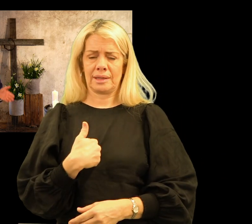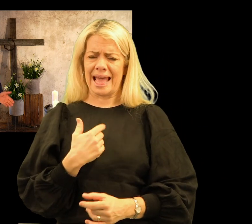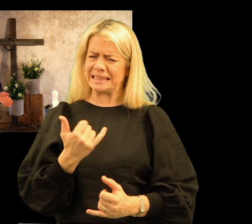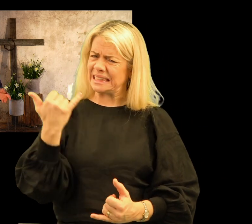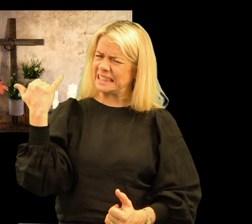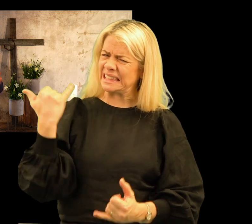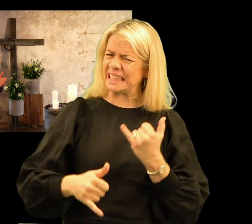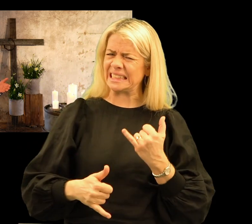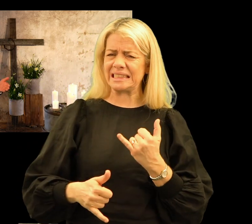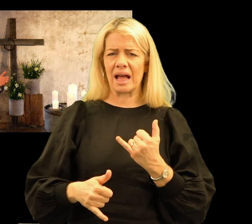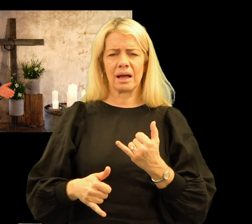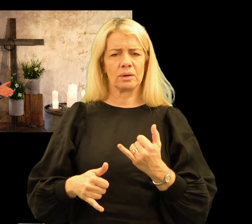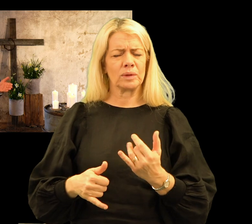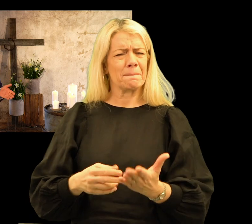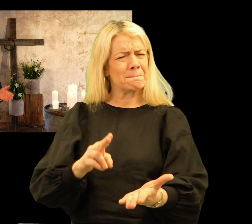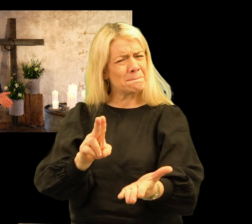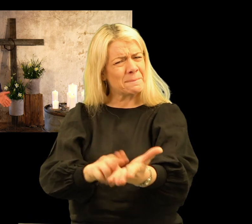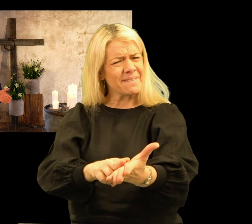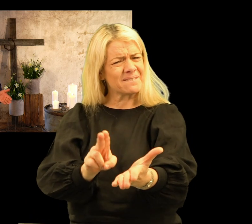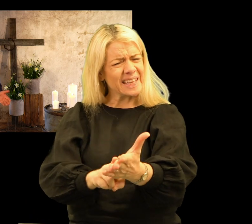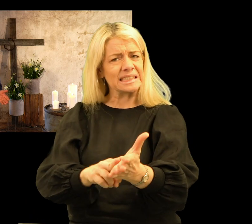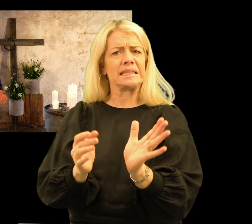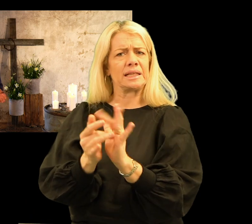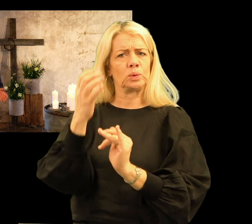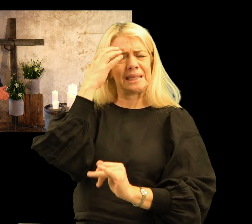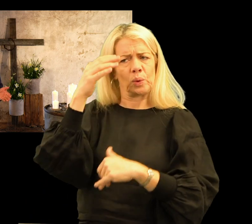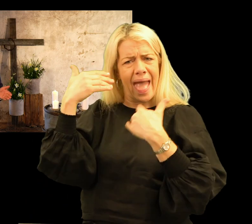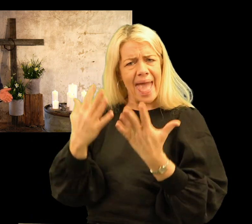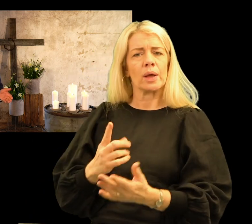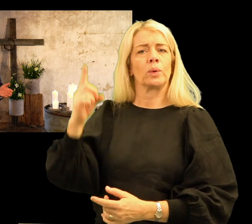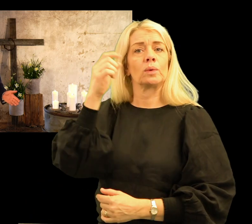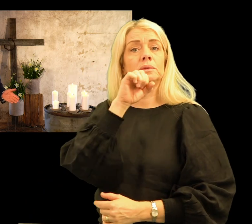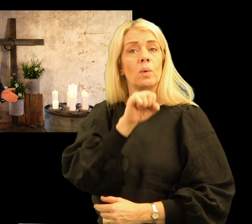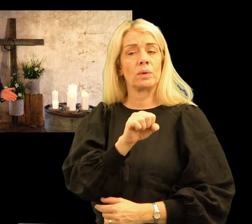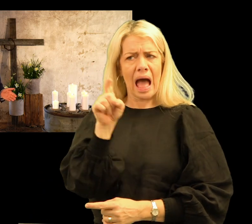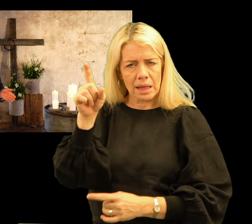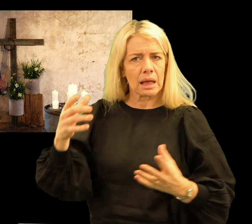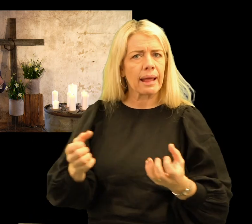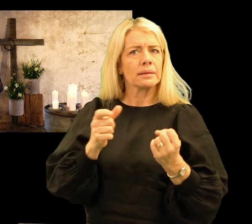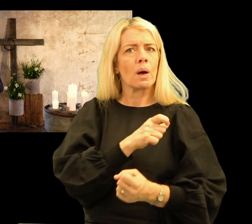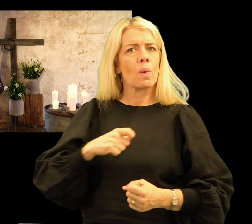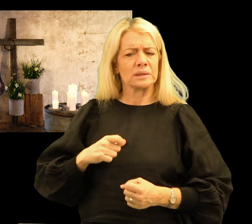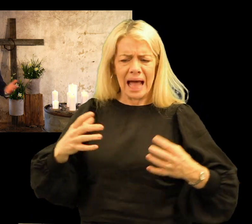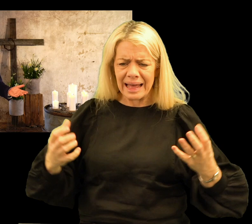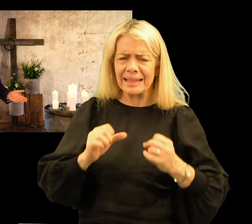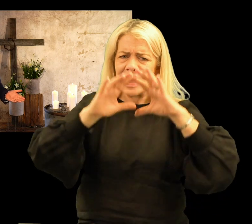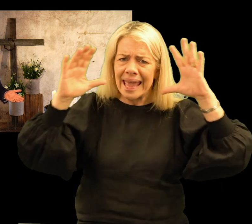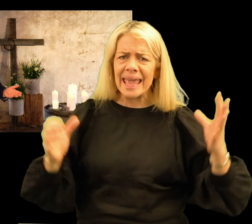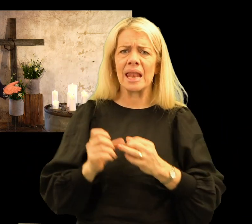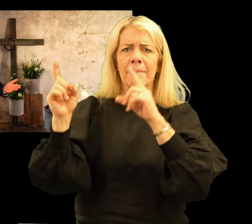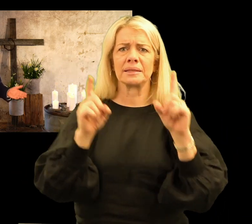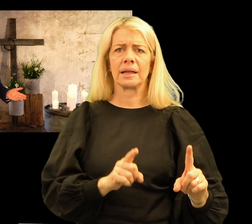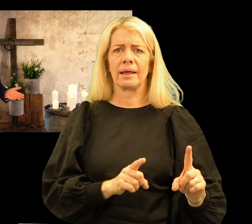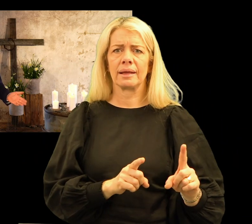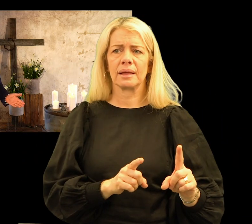det avgörande och fullständigt oemotsägliga beviset att Jesus Kristus är Guds son, vår räddare, hela